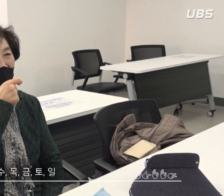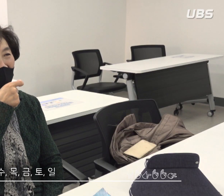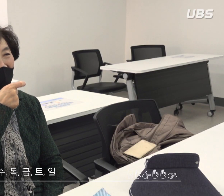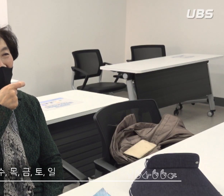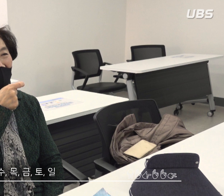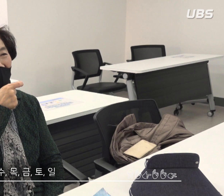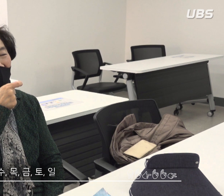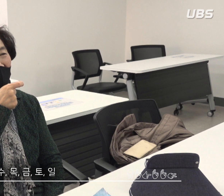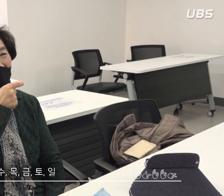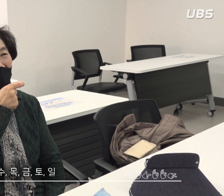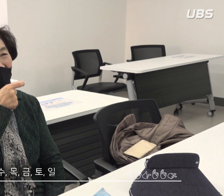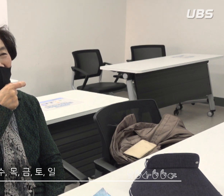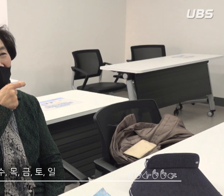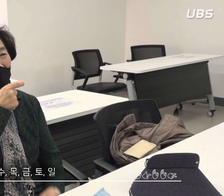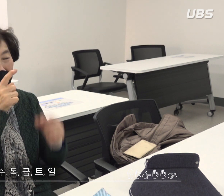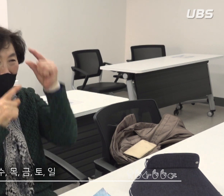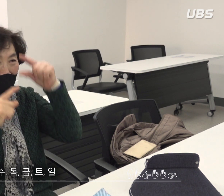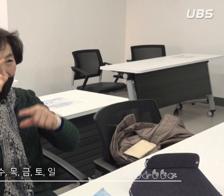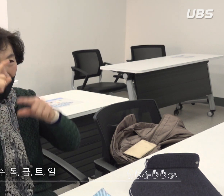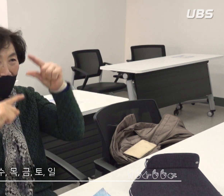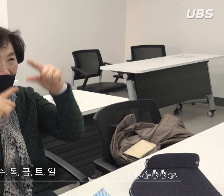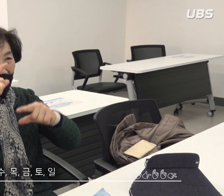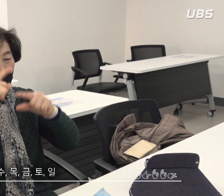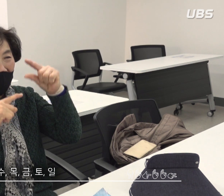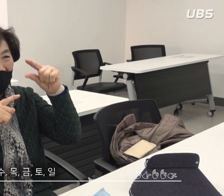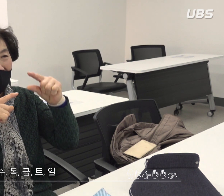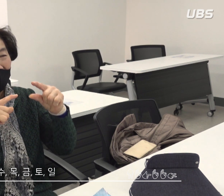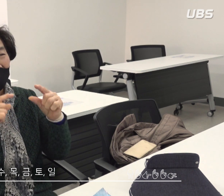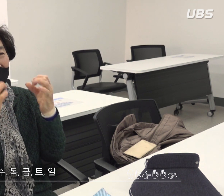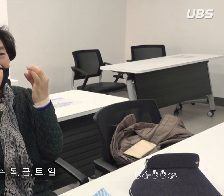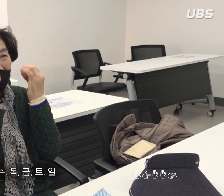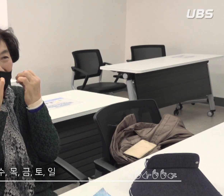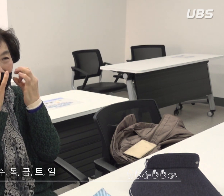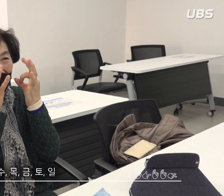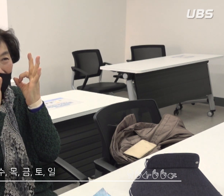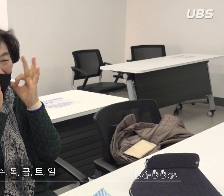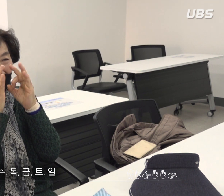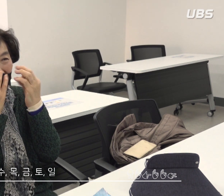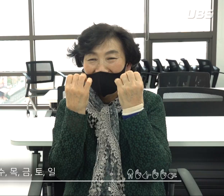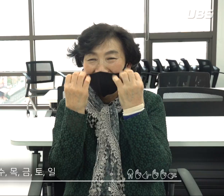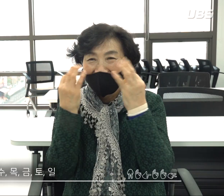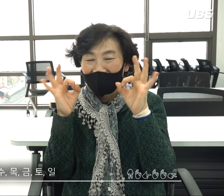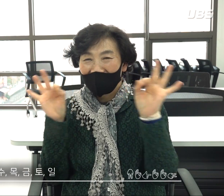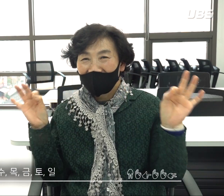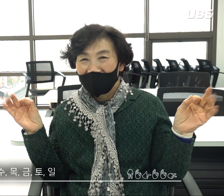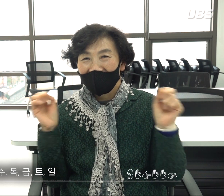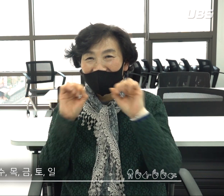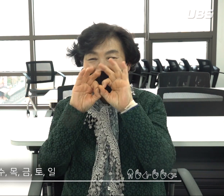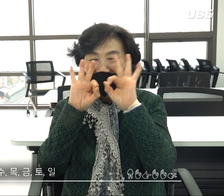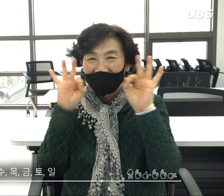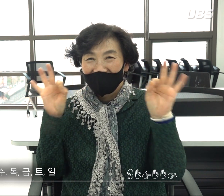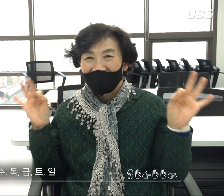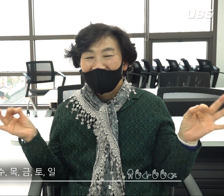수, 수, 목, 금,